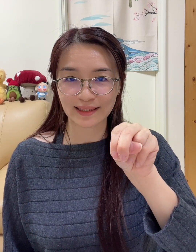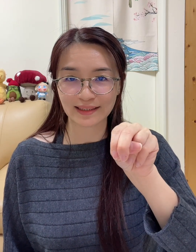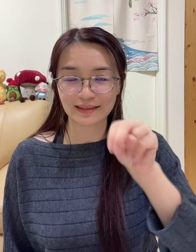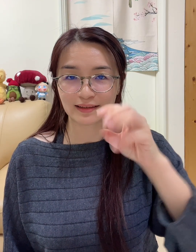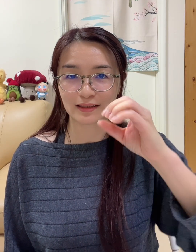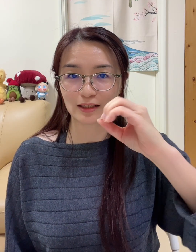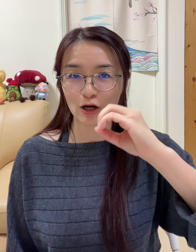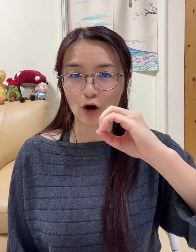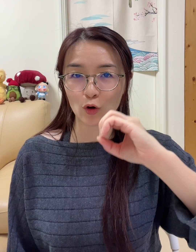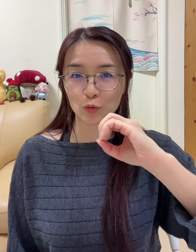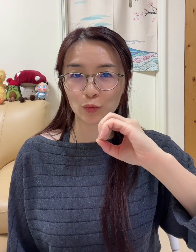N O